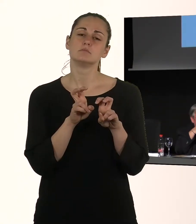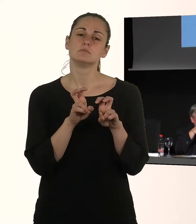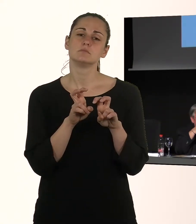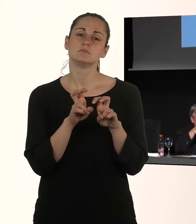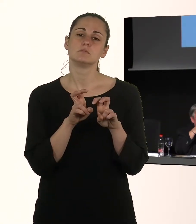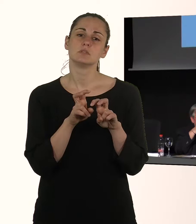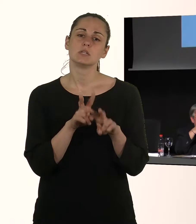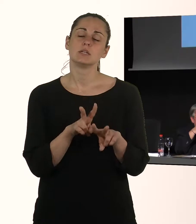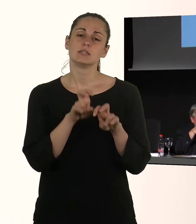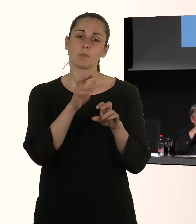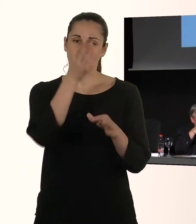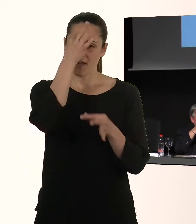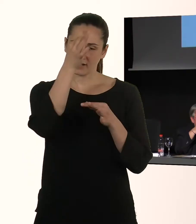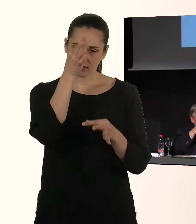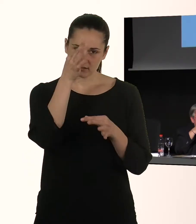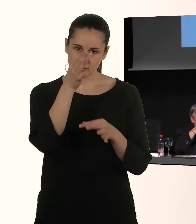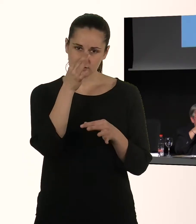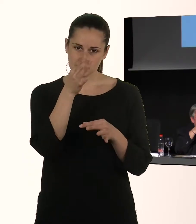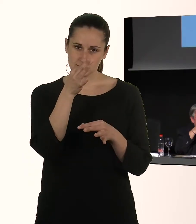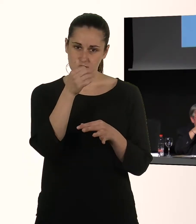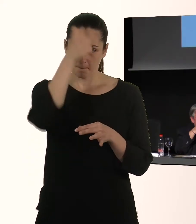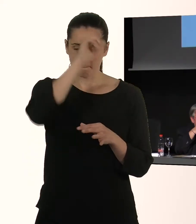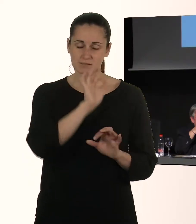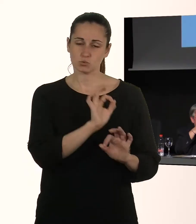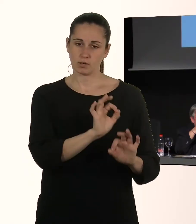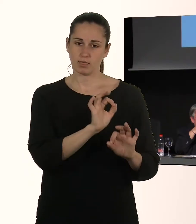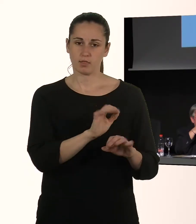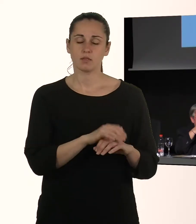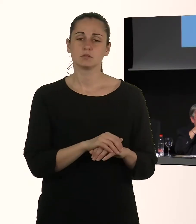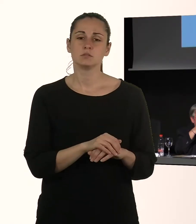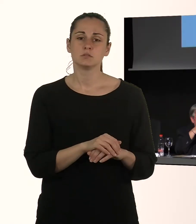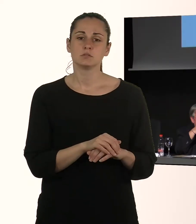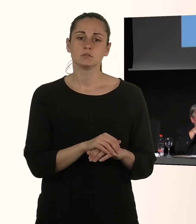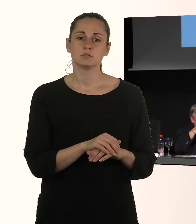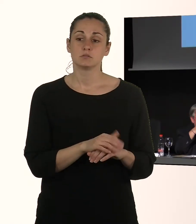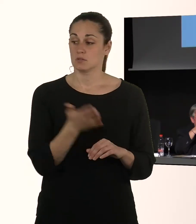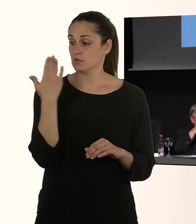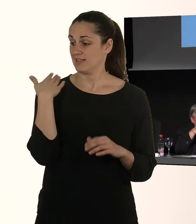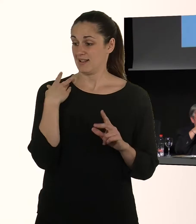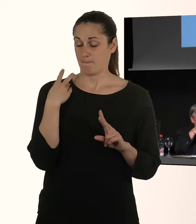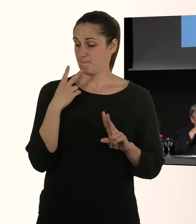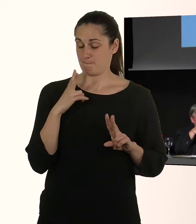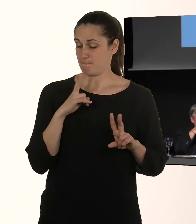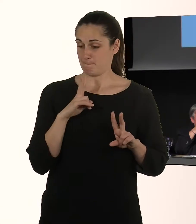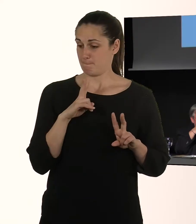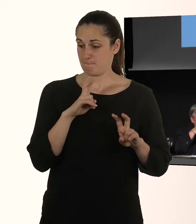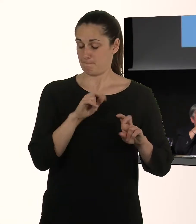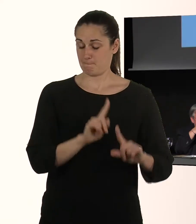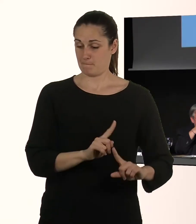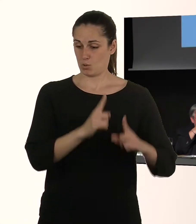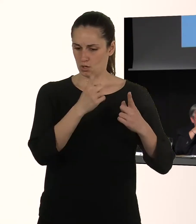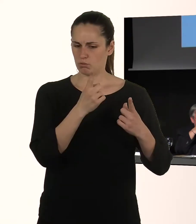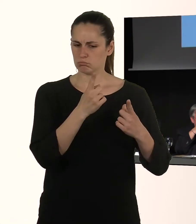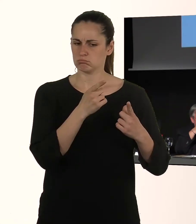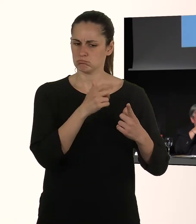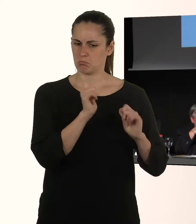del análisis de las masculinidades en las que él fue un pionero, realmente la verdad es que fue bastante avanzado,